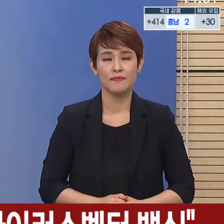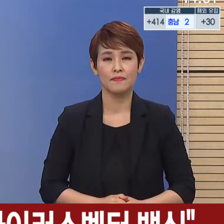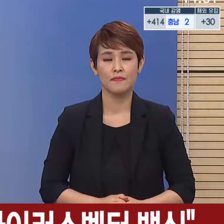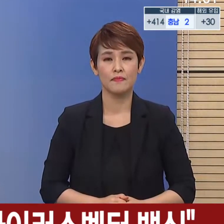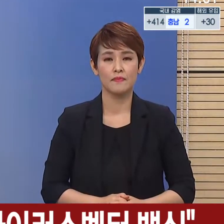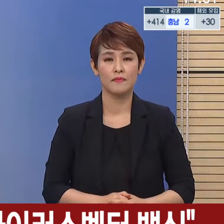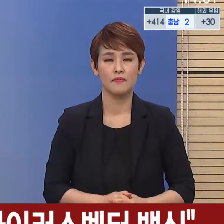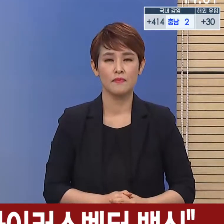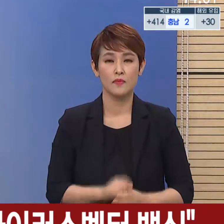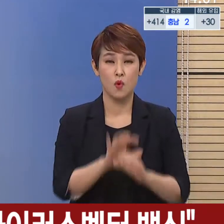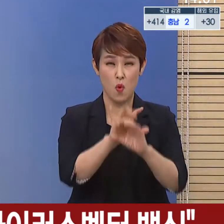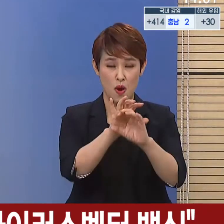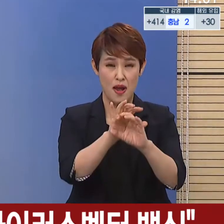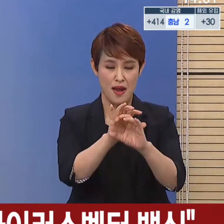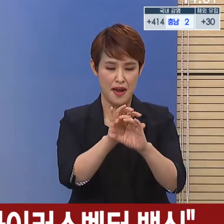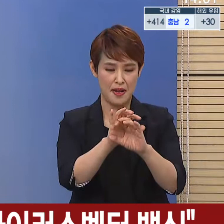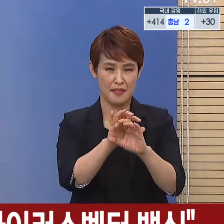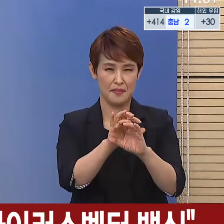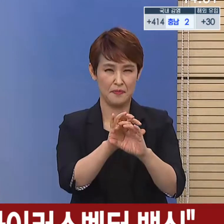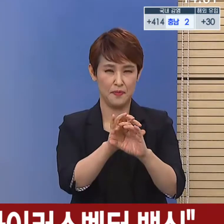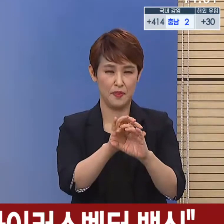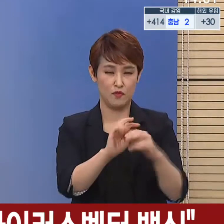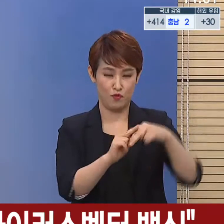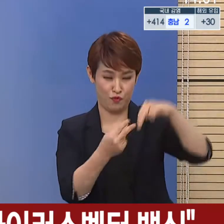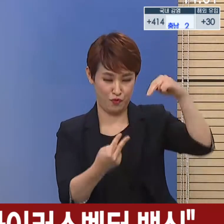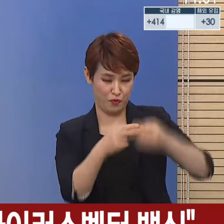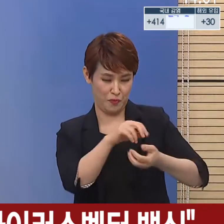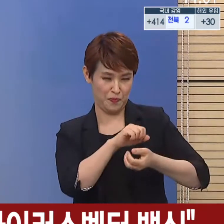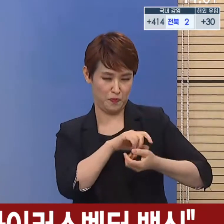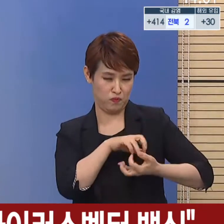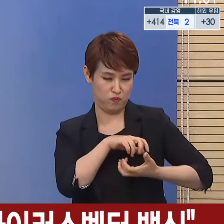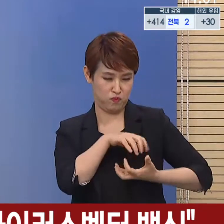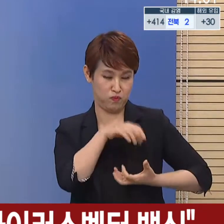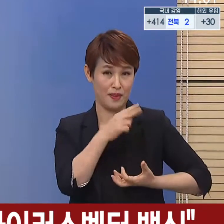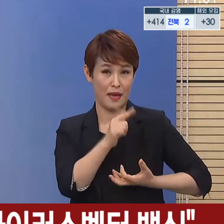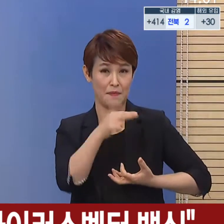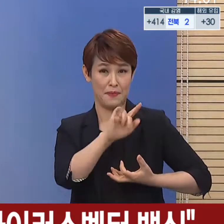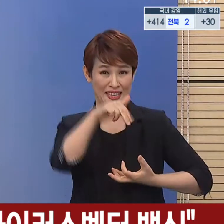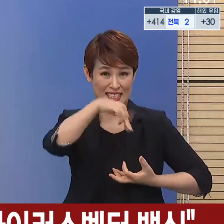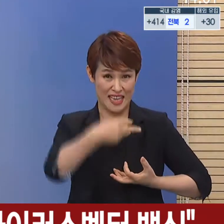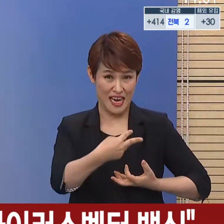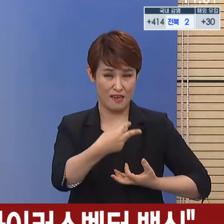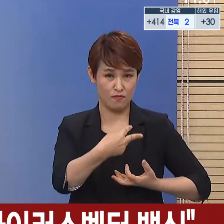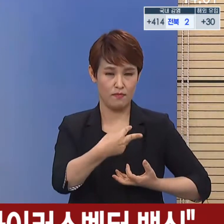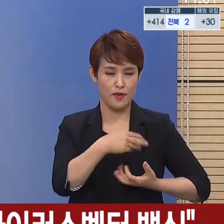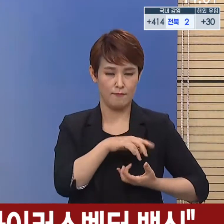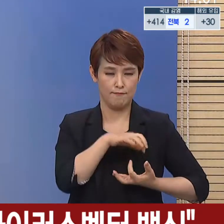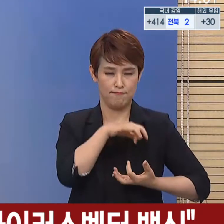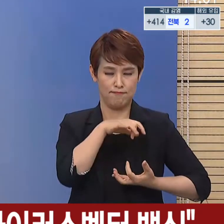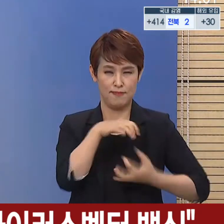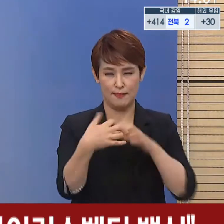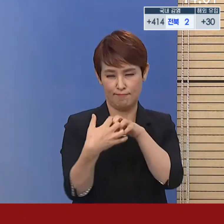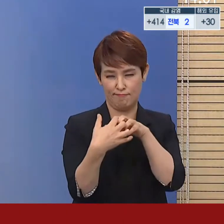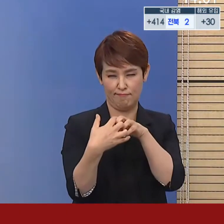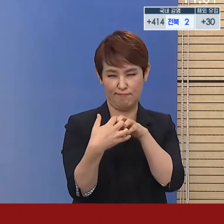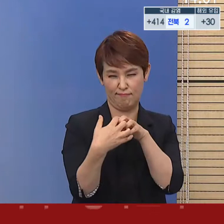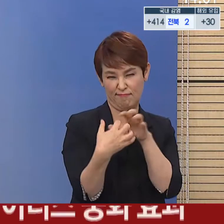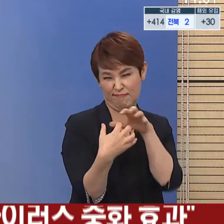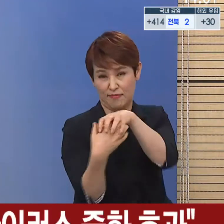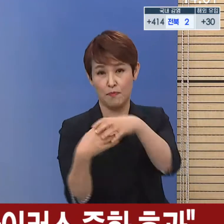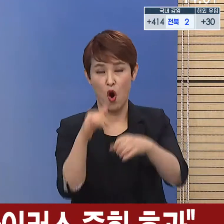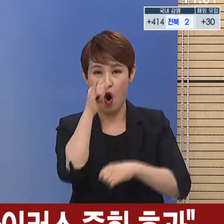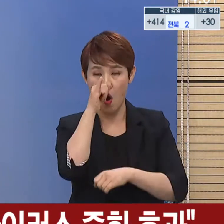전달된 코로나 항원 유전자는 체내에서 항원 단백질을 합성해 중화항체의 생성을 유도하며